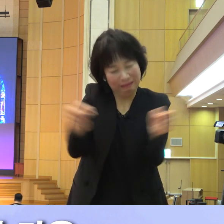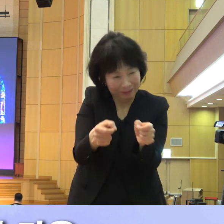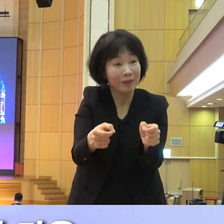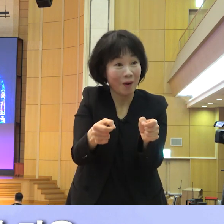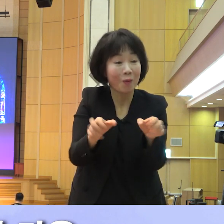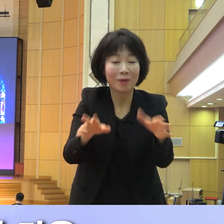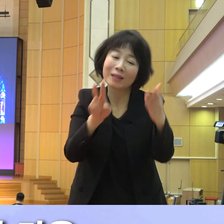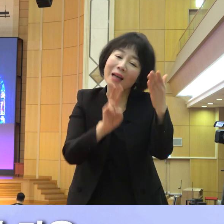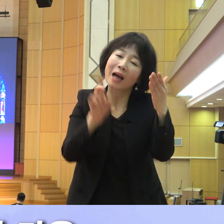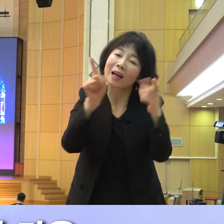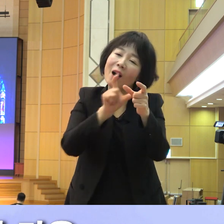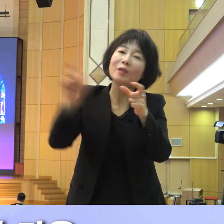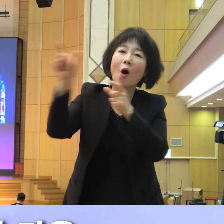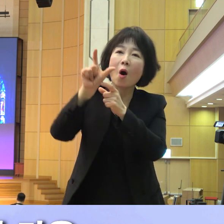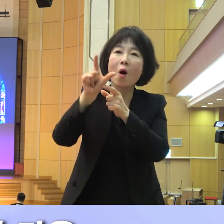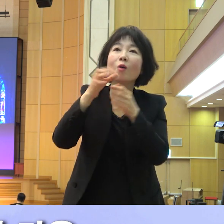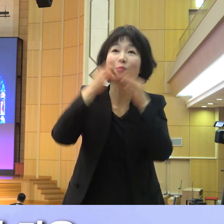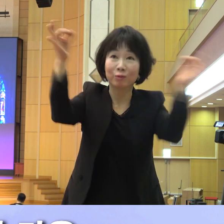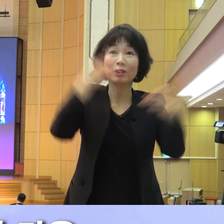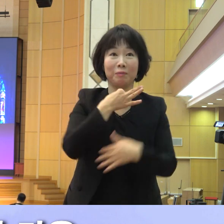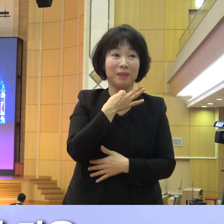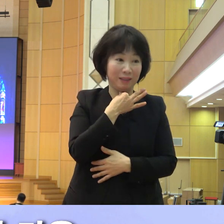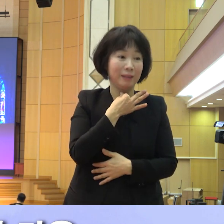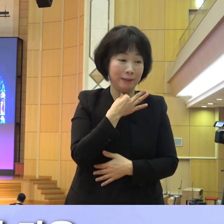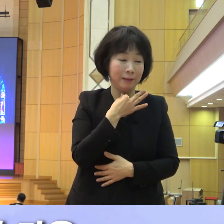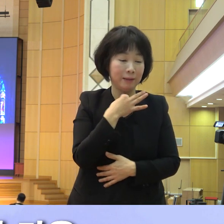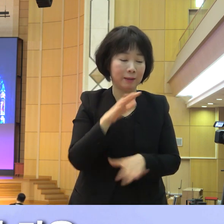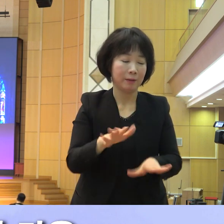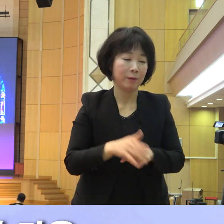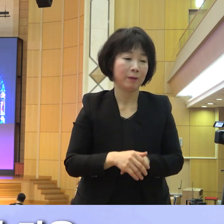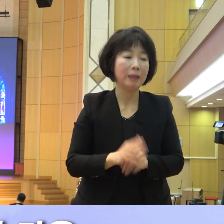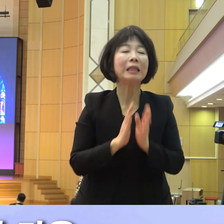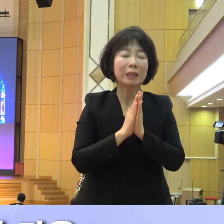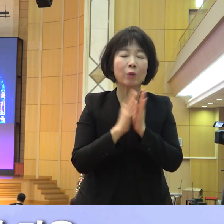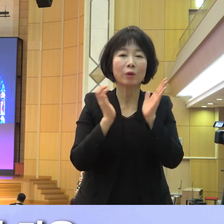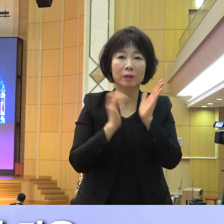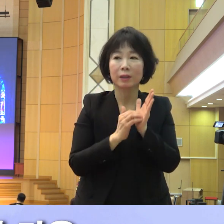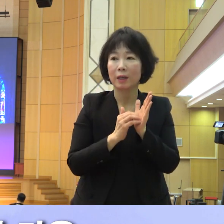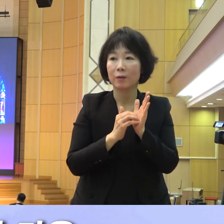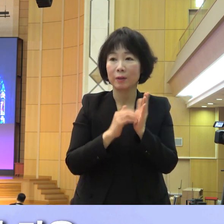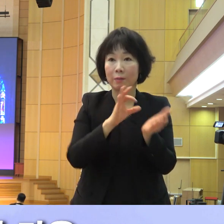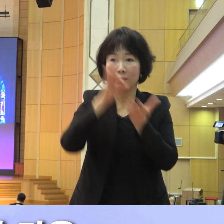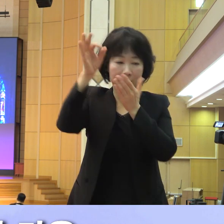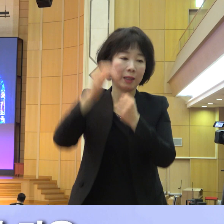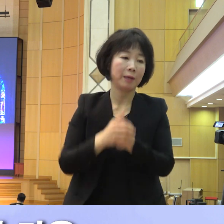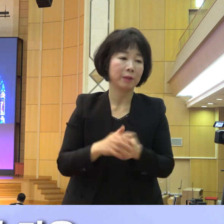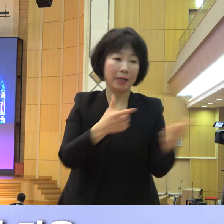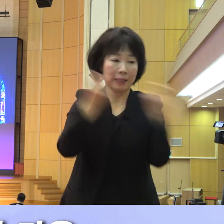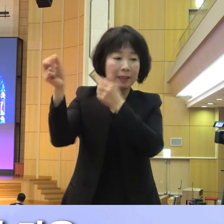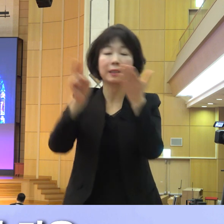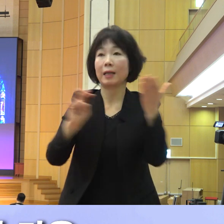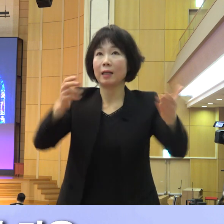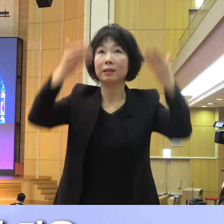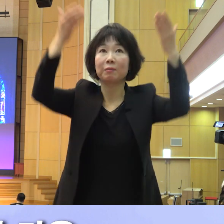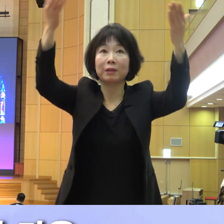좀 더 풍성히 부르고 그리고 주님께 기도하고자 합니다. 찬양하겠습니다.